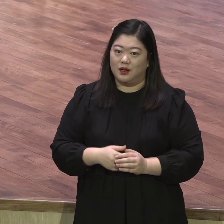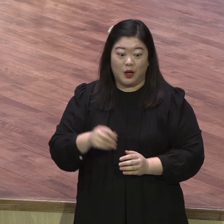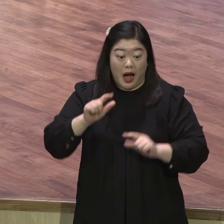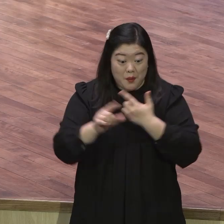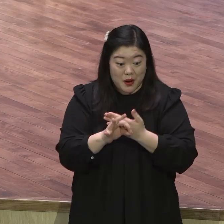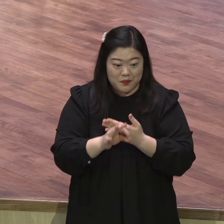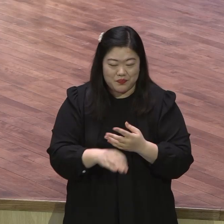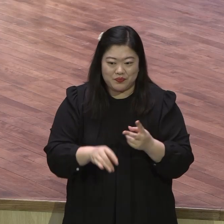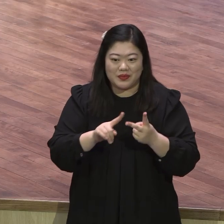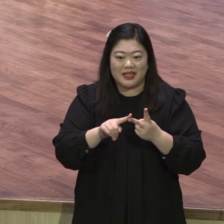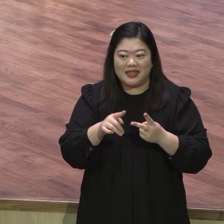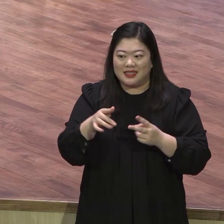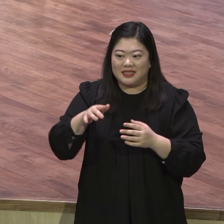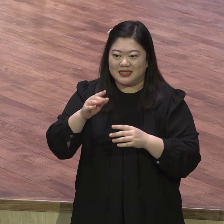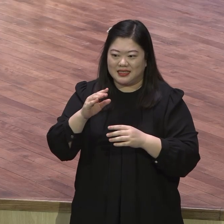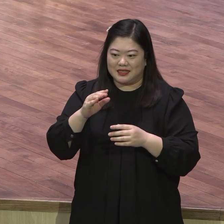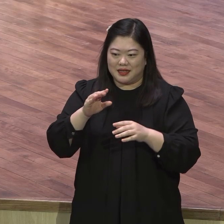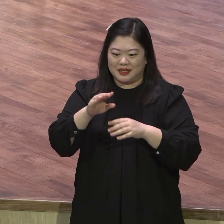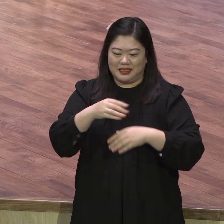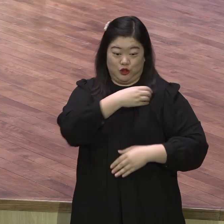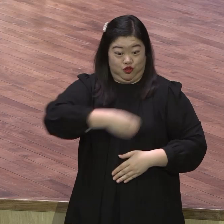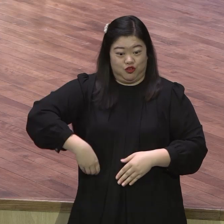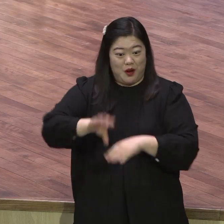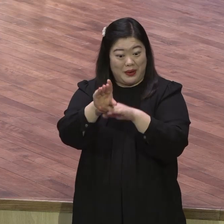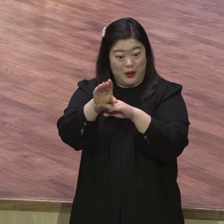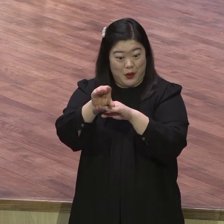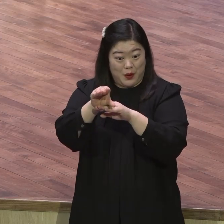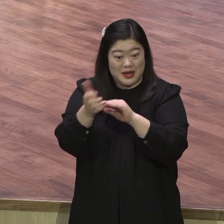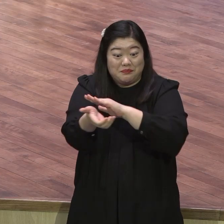화면으로 보라고 그런 곳도 있습니다.